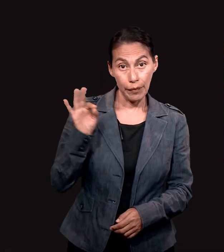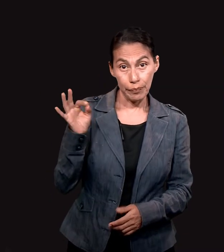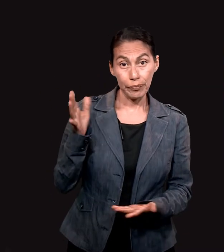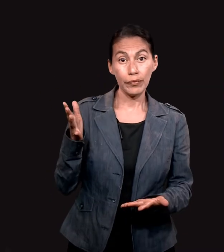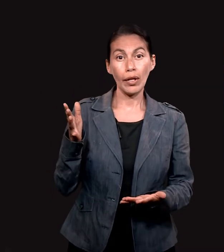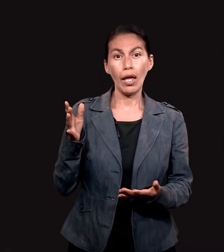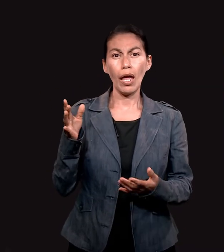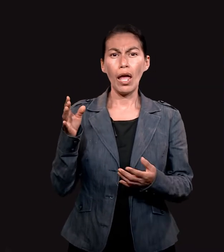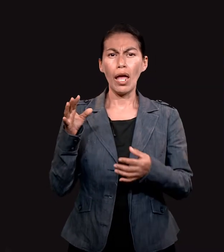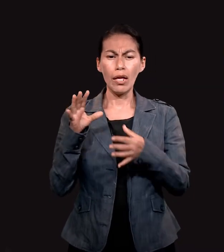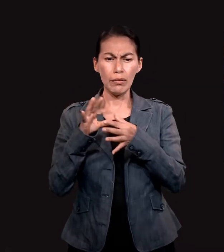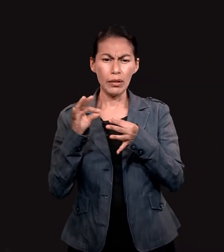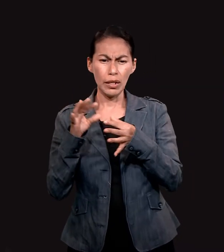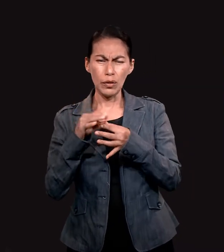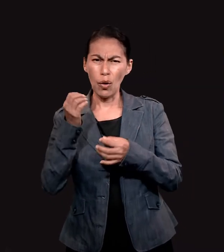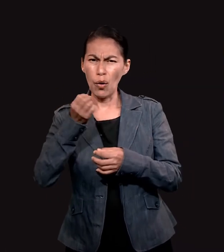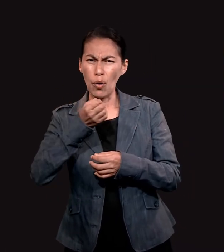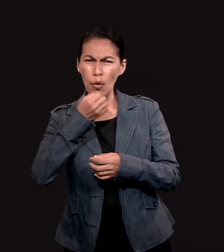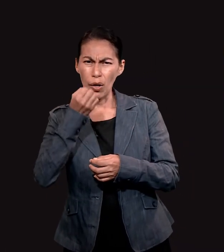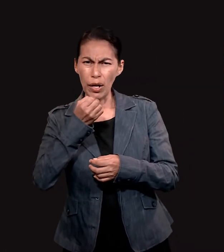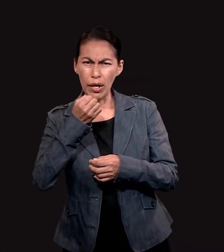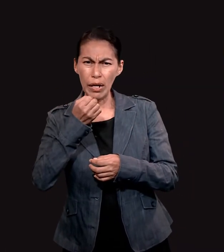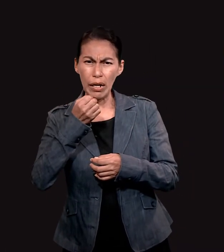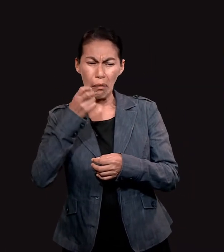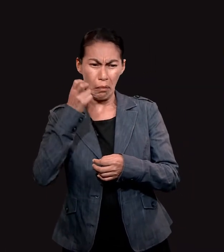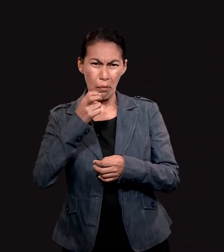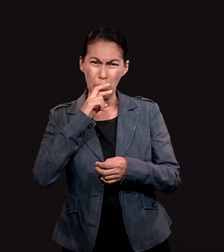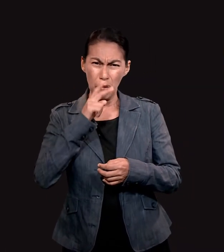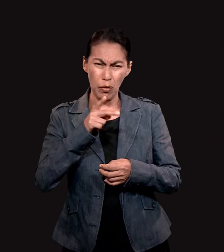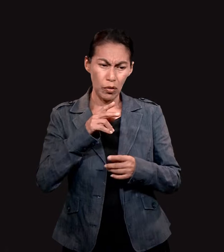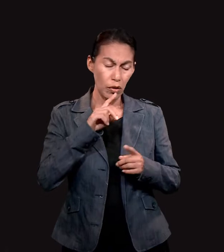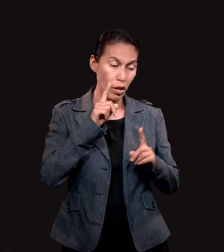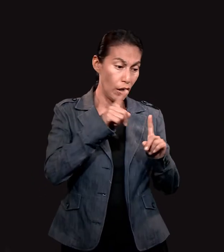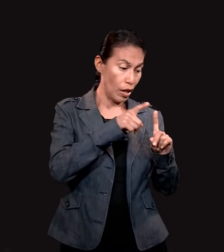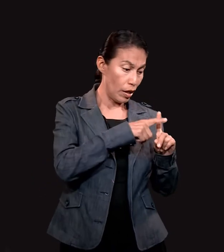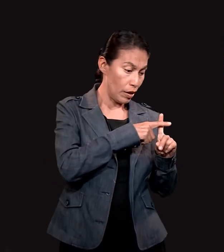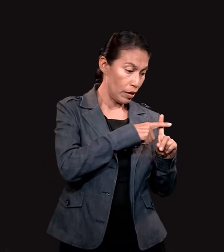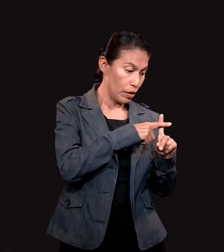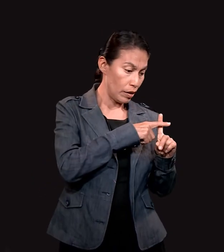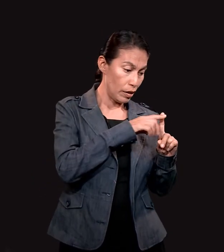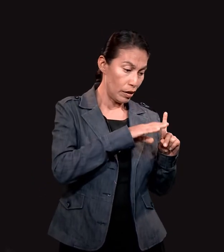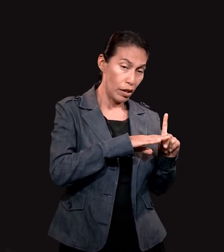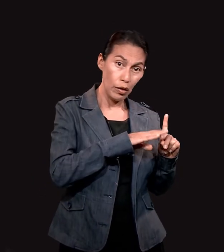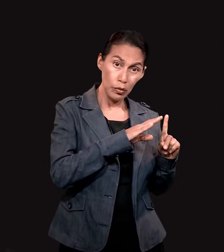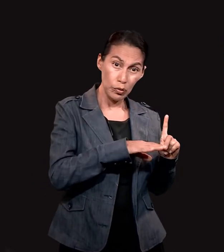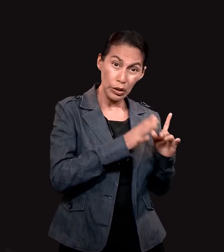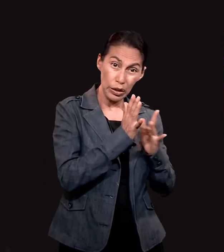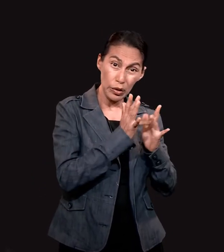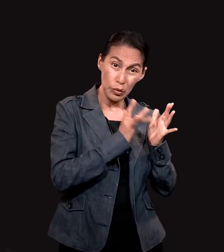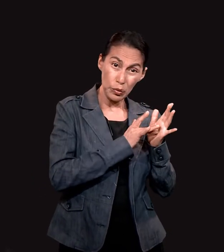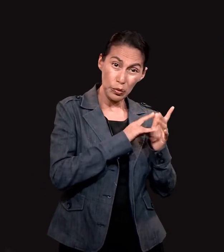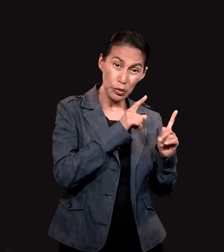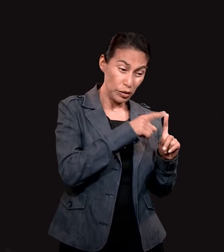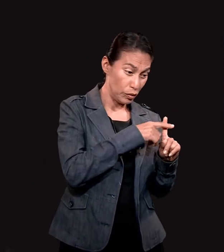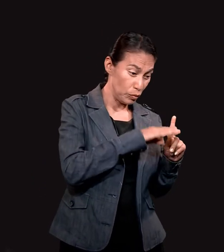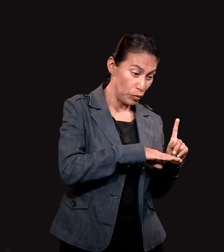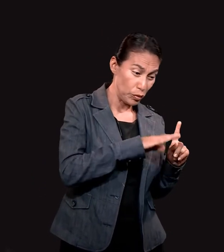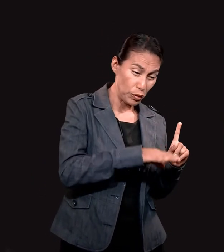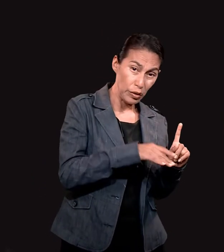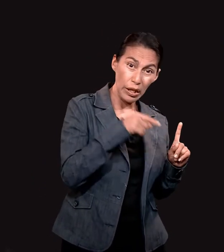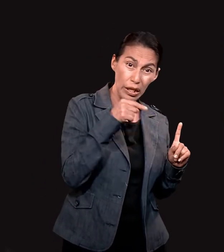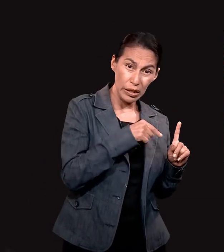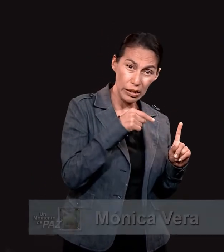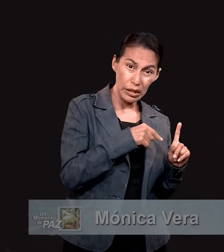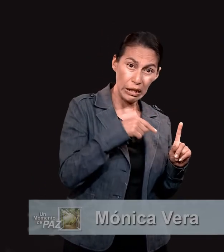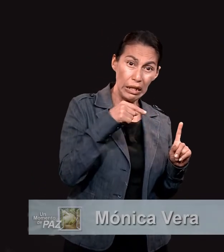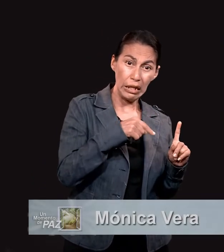Quizás la mejor definición de lo que es orar nos lo dio Jesús en el Getsemaní, cuando Él dijo,